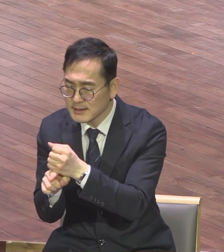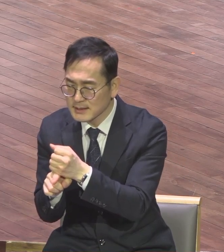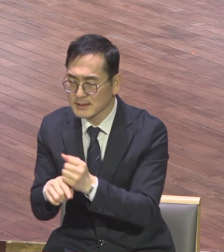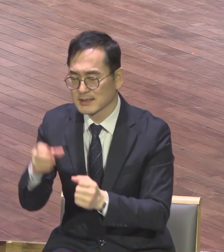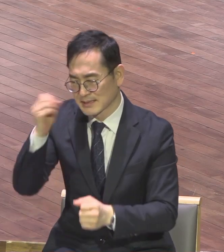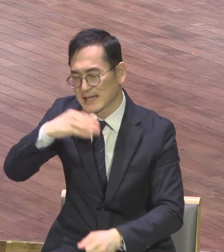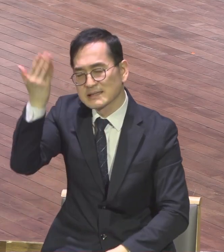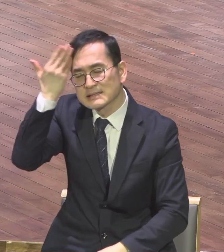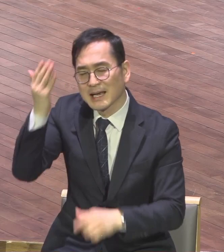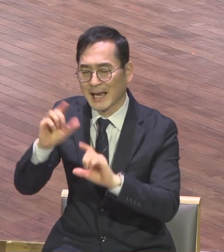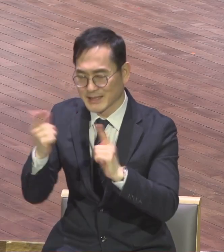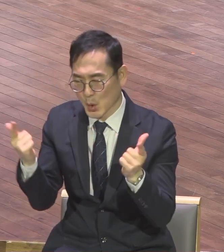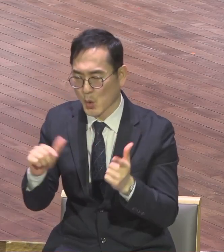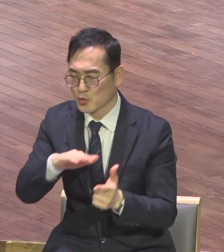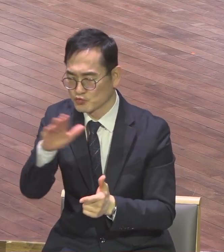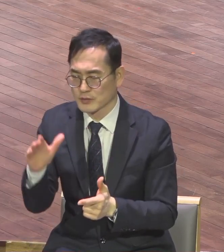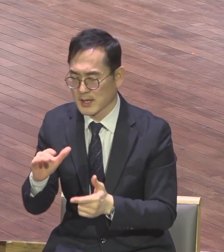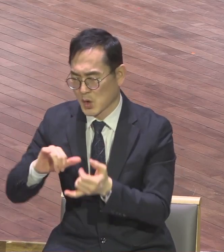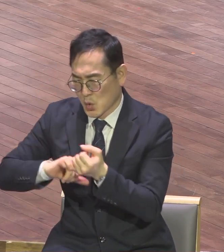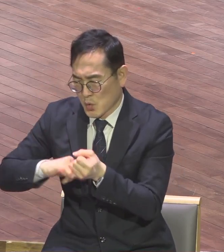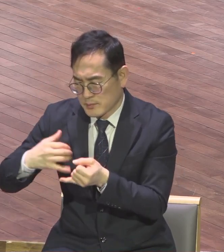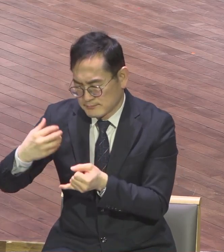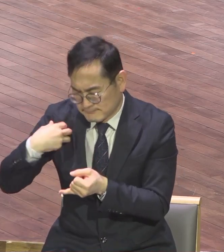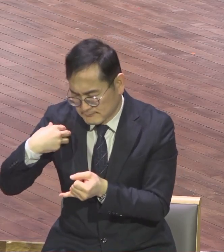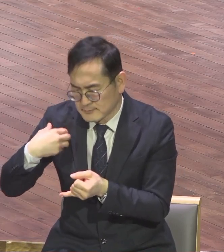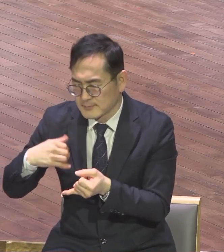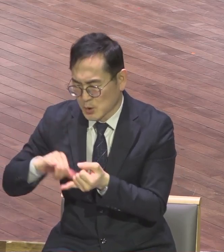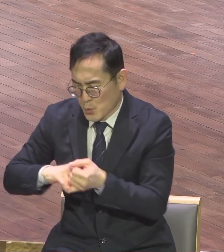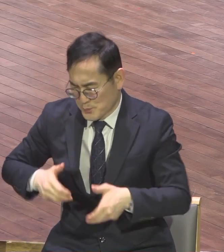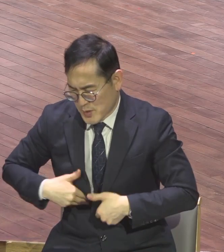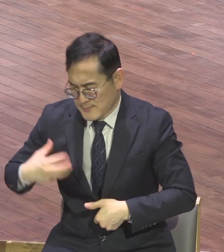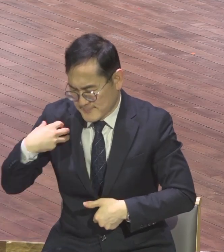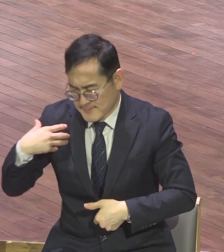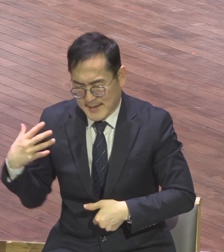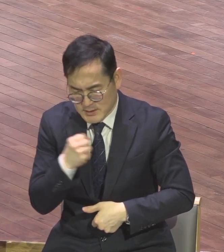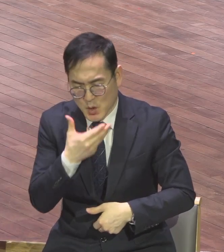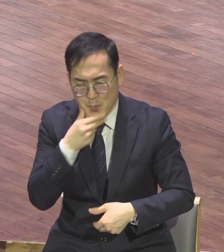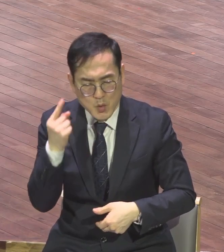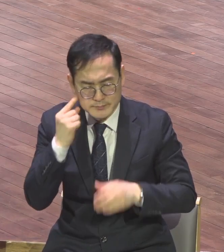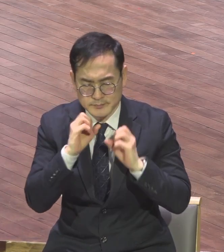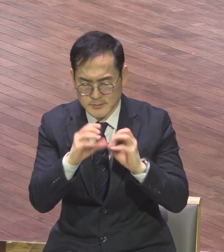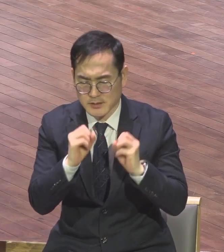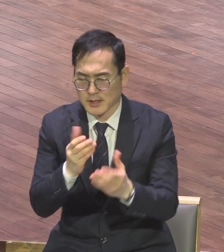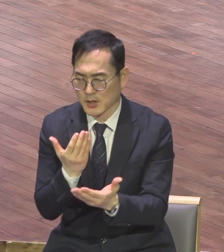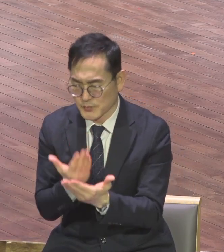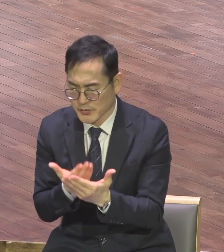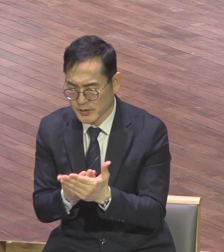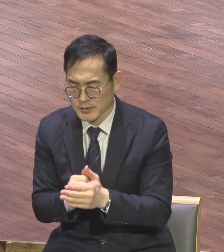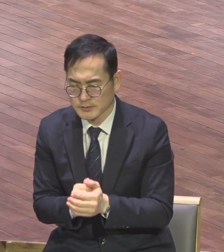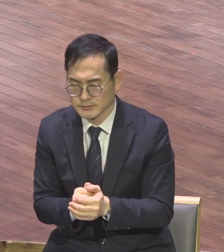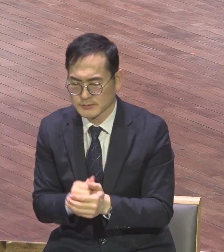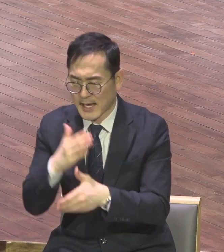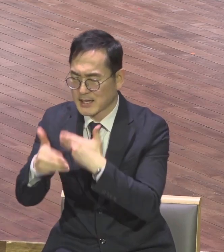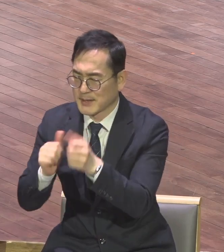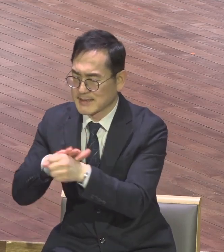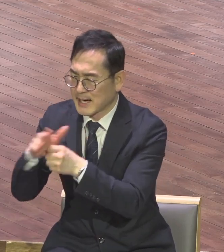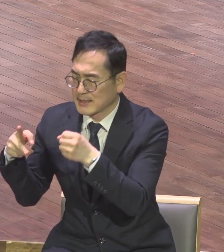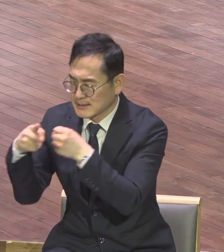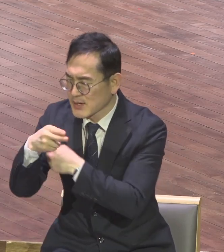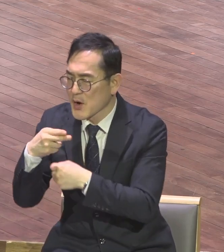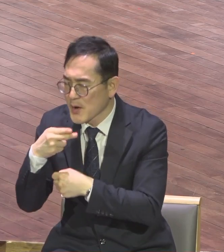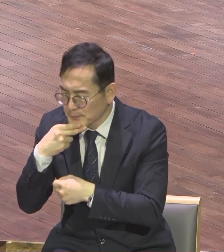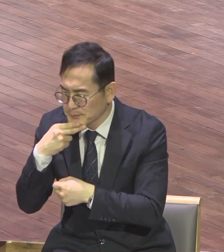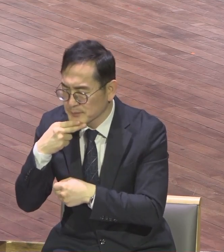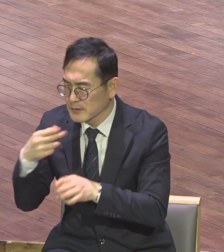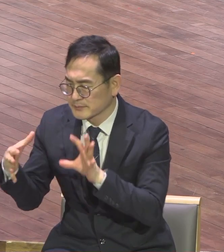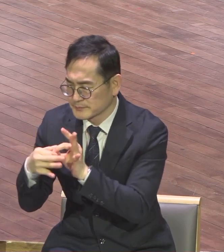지식이 아닌 우리의 사명이 되며 생명이 되게 하여 주시옵소서. 하나님의 산에서 끊어지지 않는 완벽한 축복이 예수 그리스도 안에